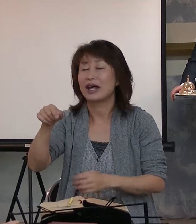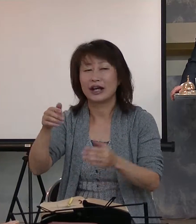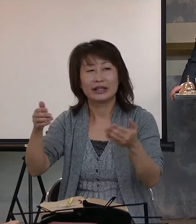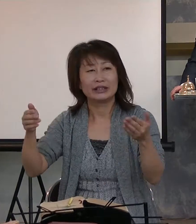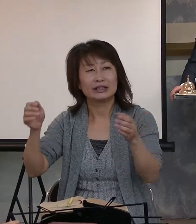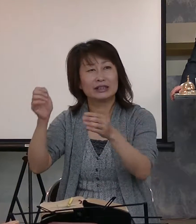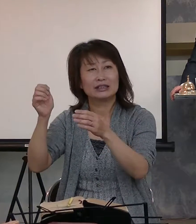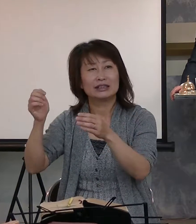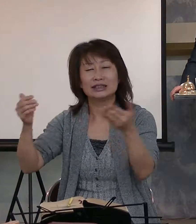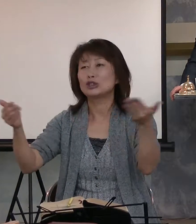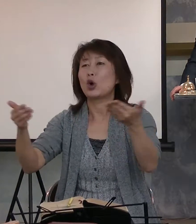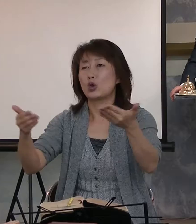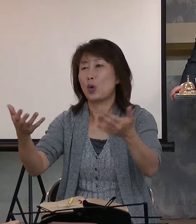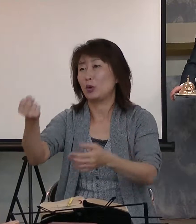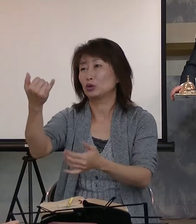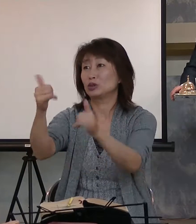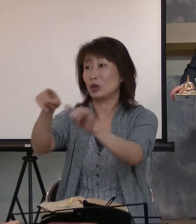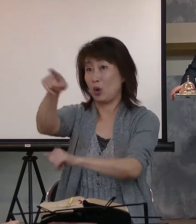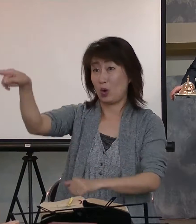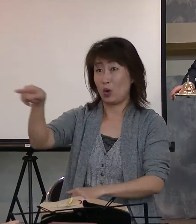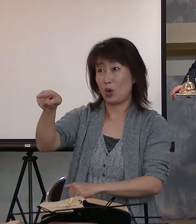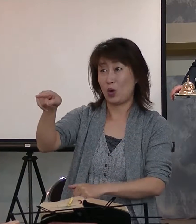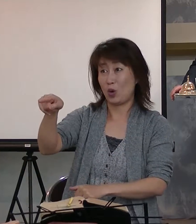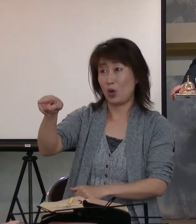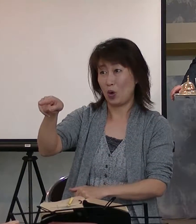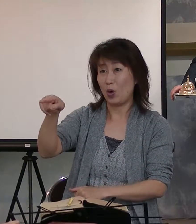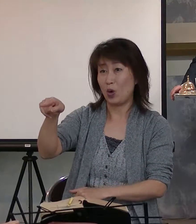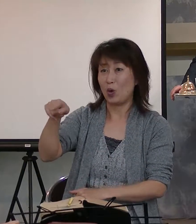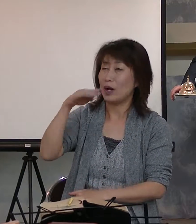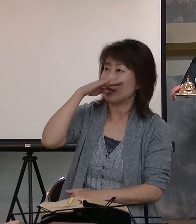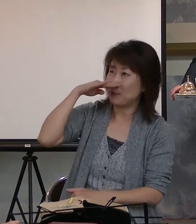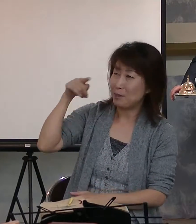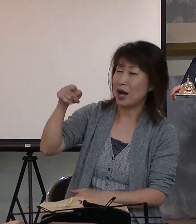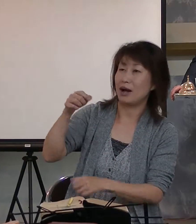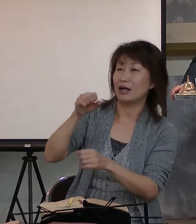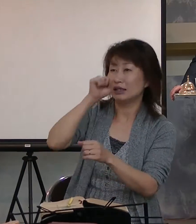思いがちなんですけども、イエスはそうおっしゃらない。